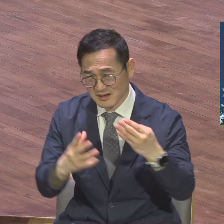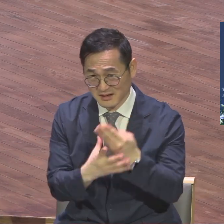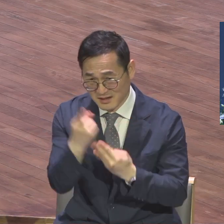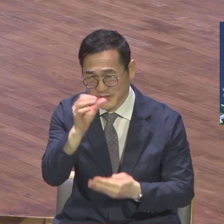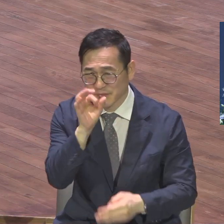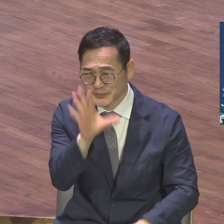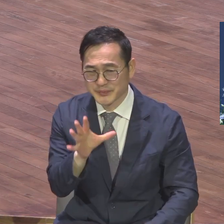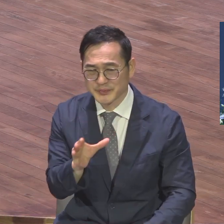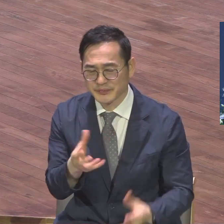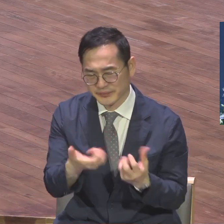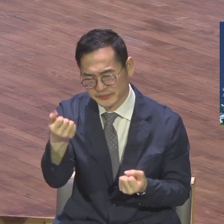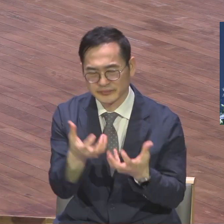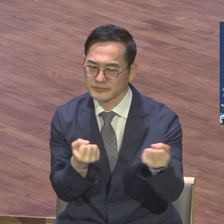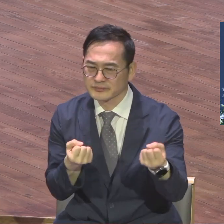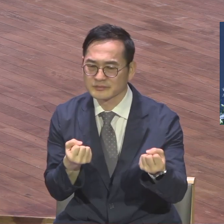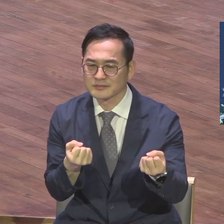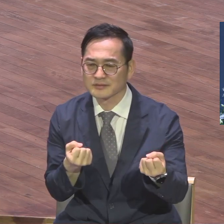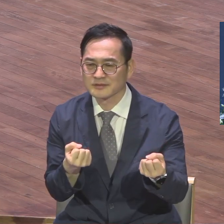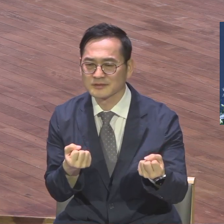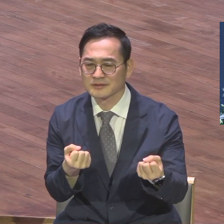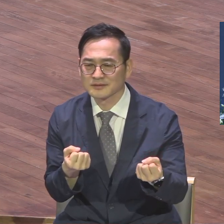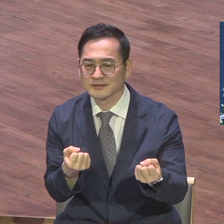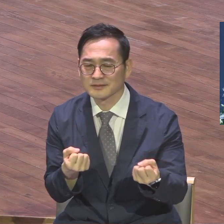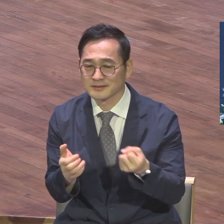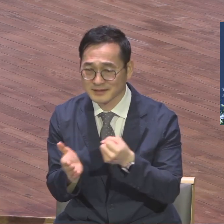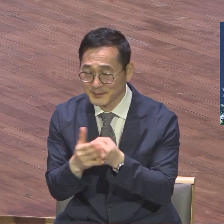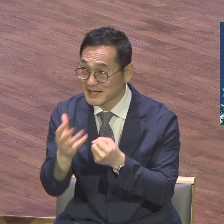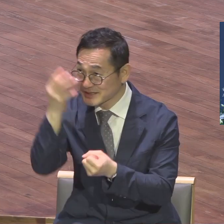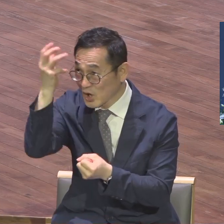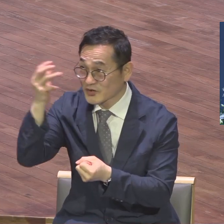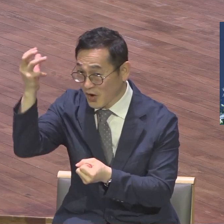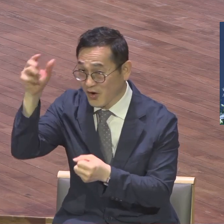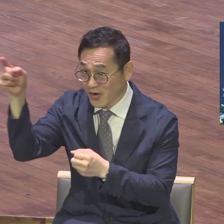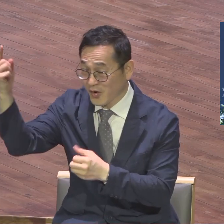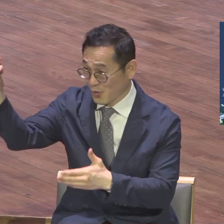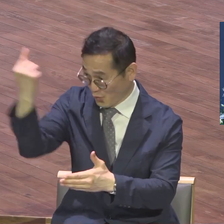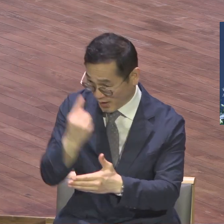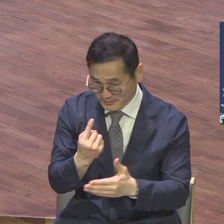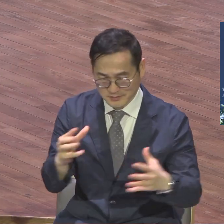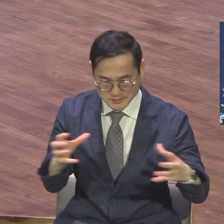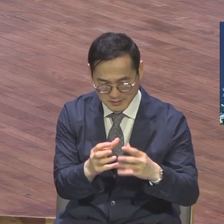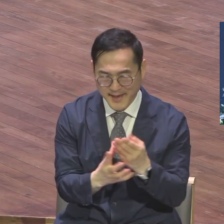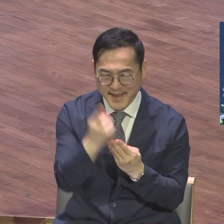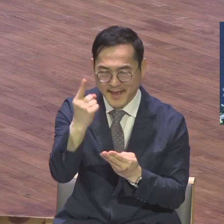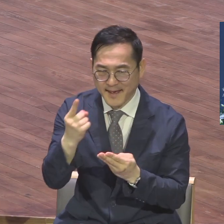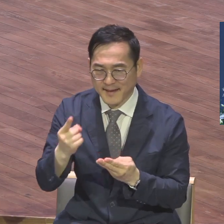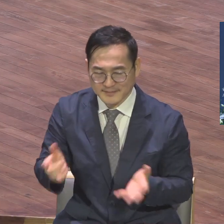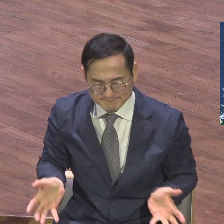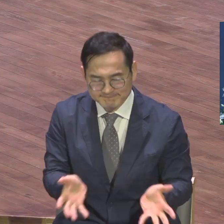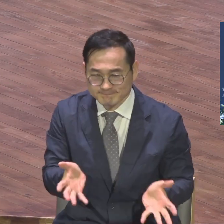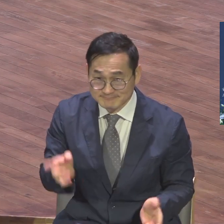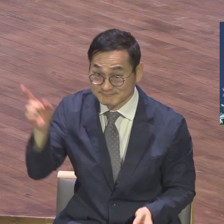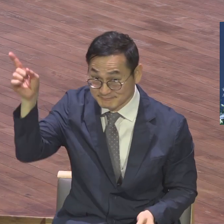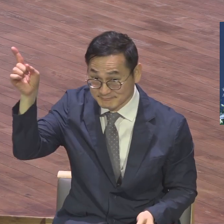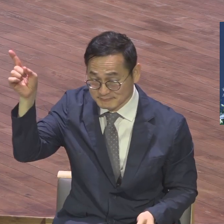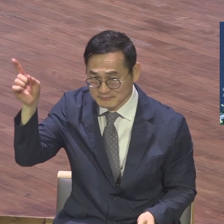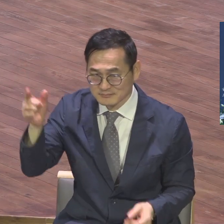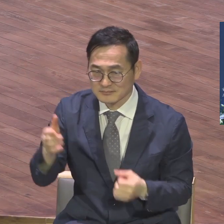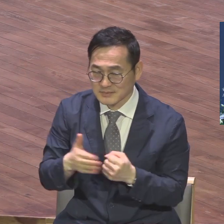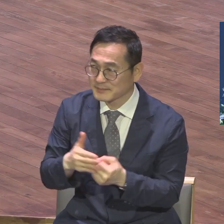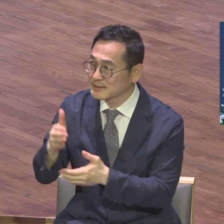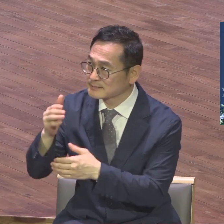가지고 성령이 하나 되게 하신 것을 힘써 지키면서 스타트만 이공유의